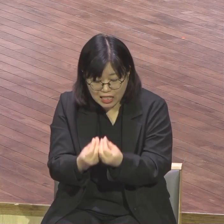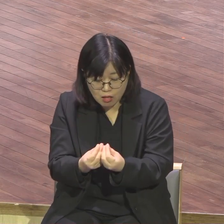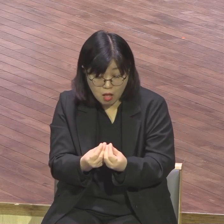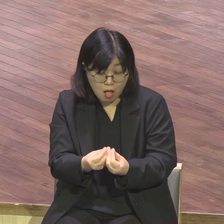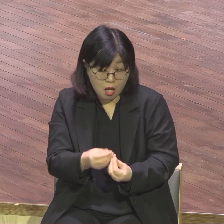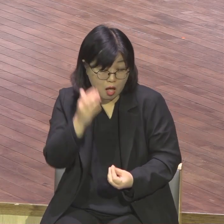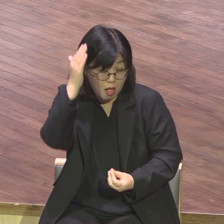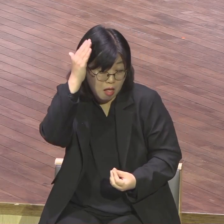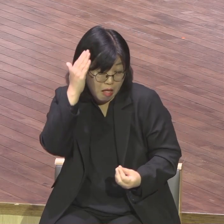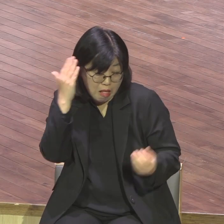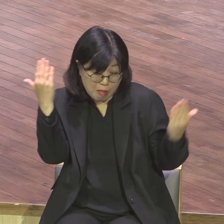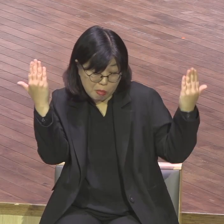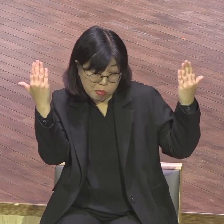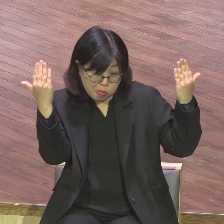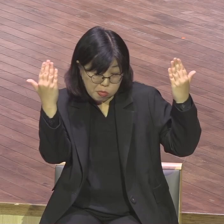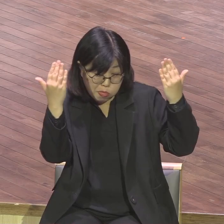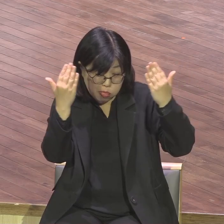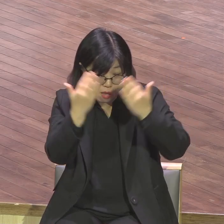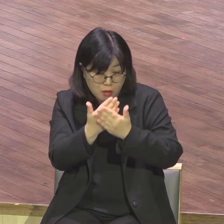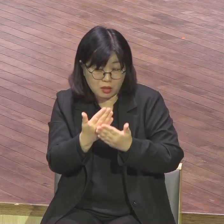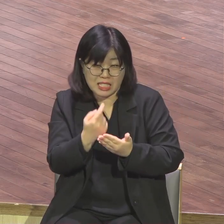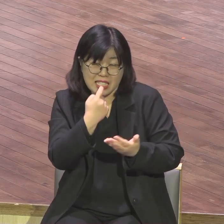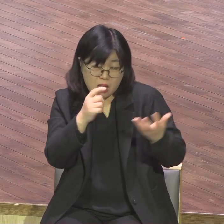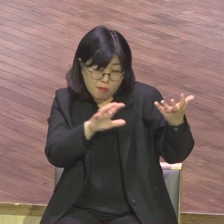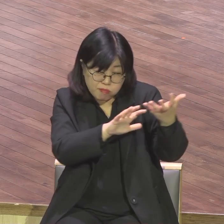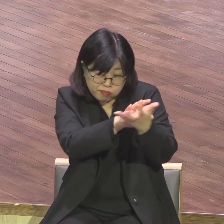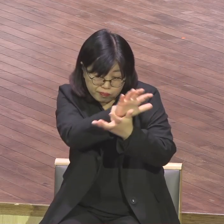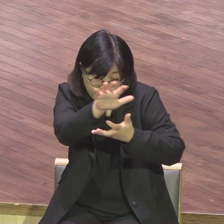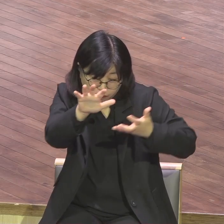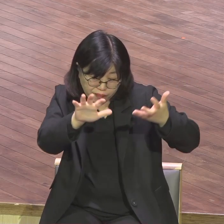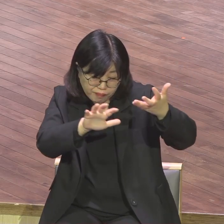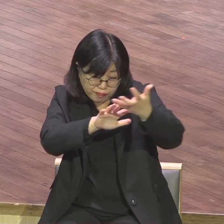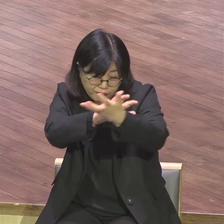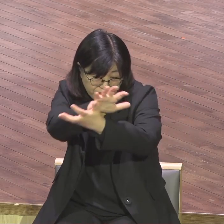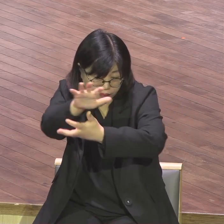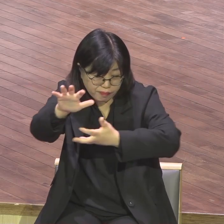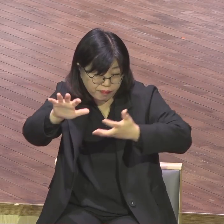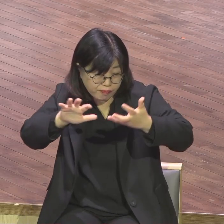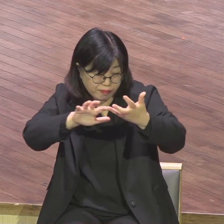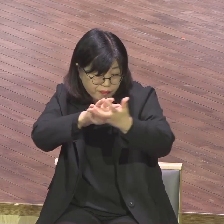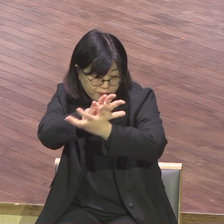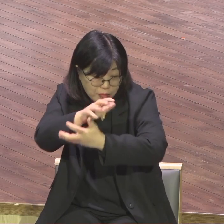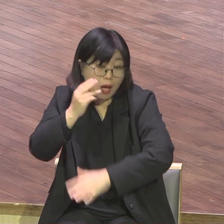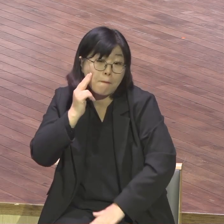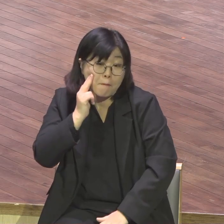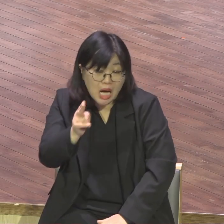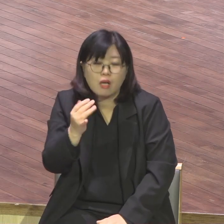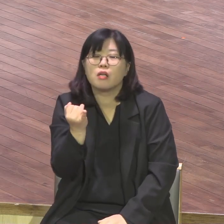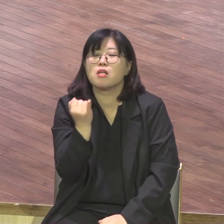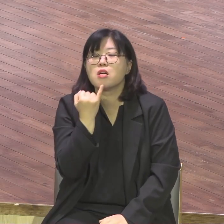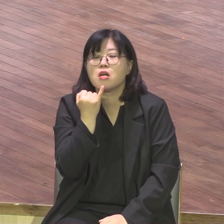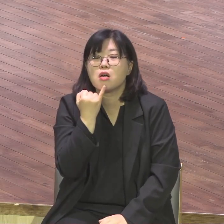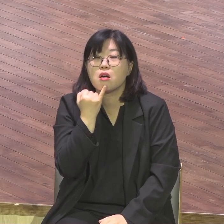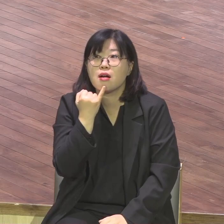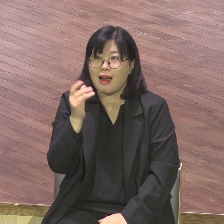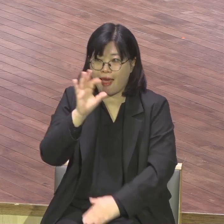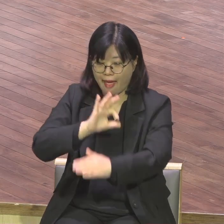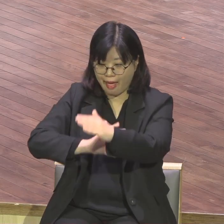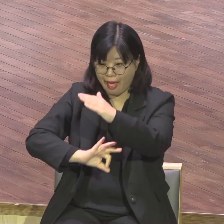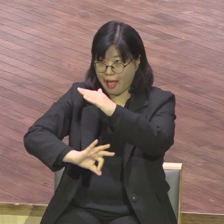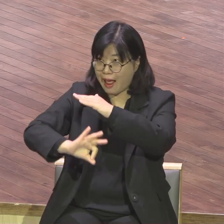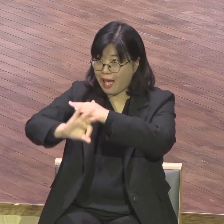딱 해가 떠버리면 그 안개 싹 사라져 버립니다. 마찬가지예요. 아무리 짙은 염려, 근심,